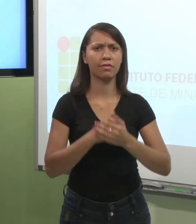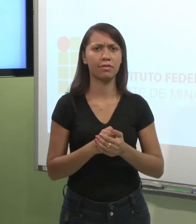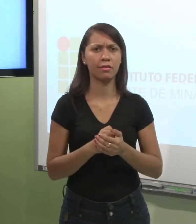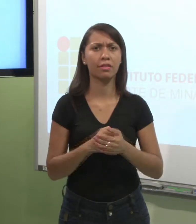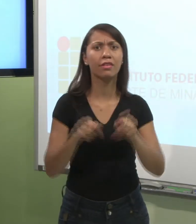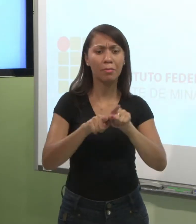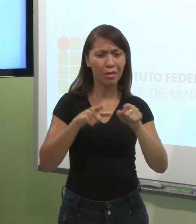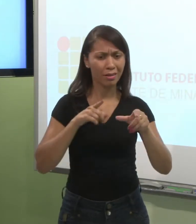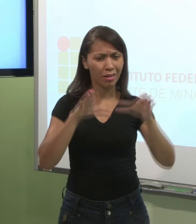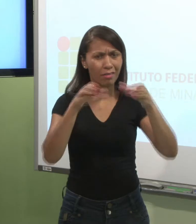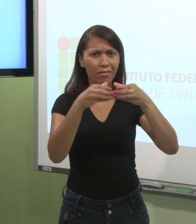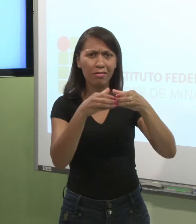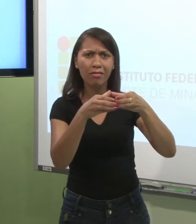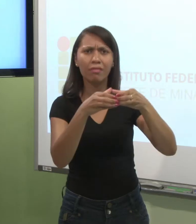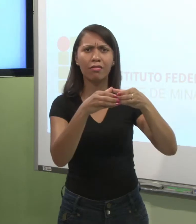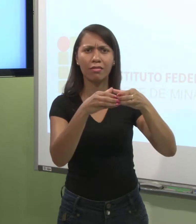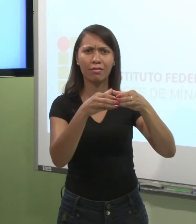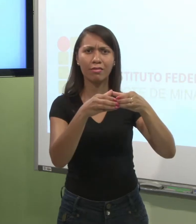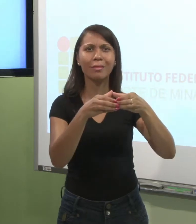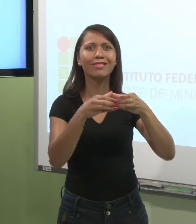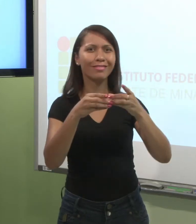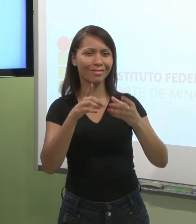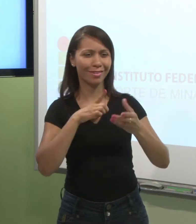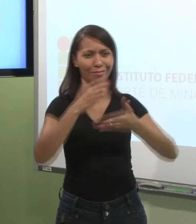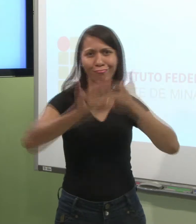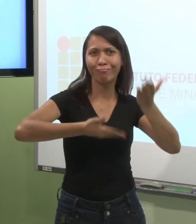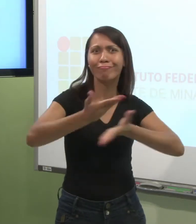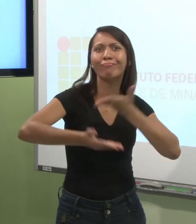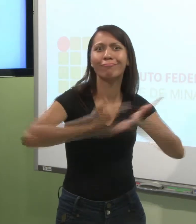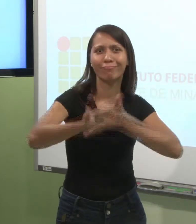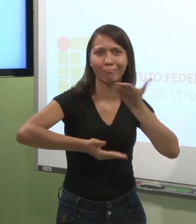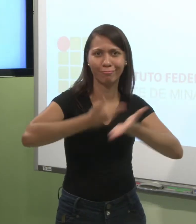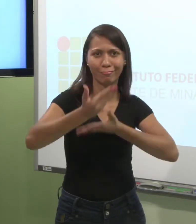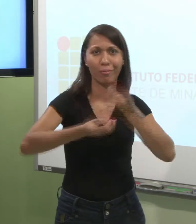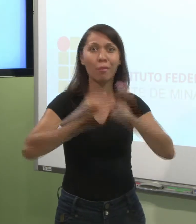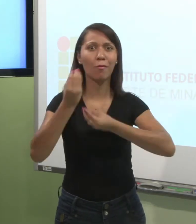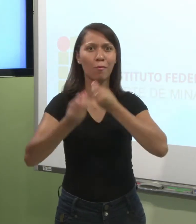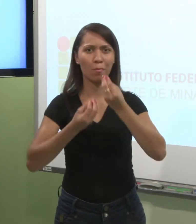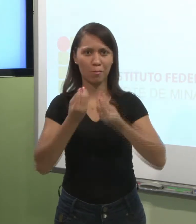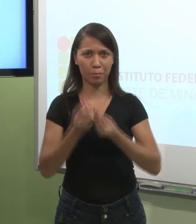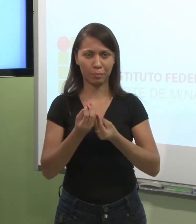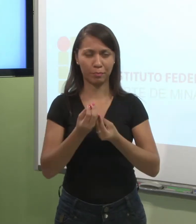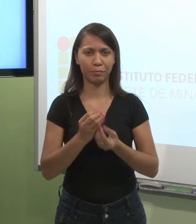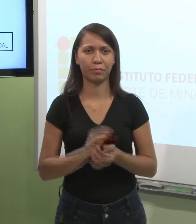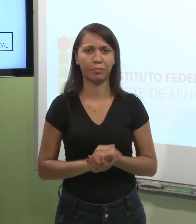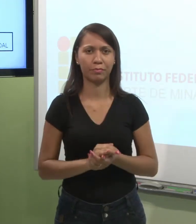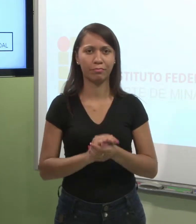uma classe mais dinâmica. Veja como é sua estrutura morfológica.